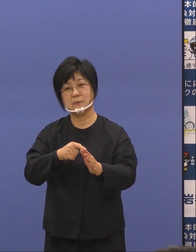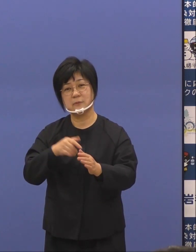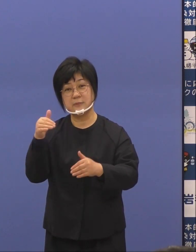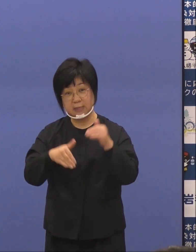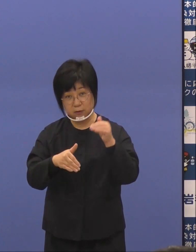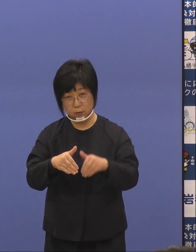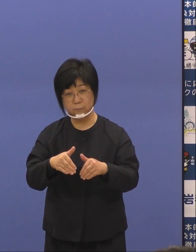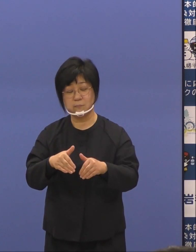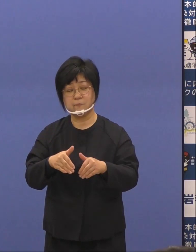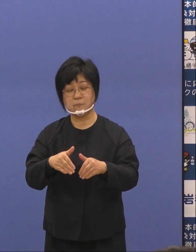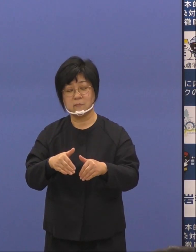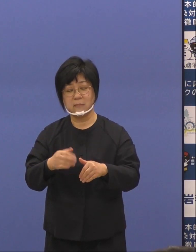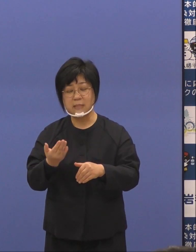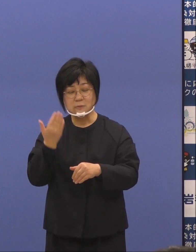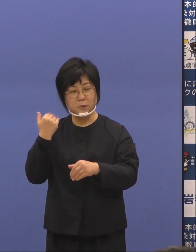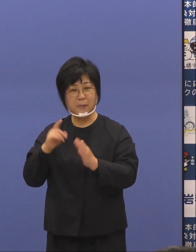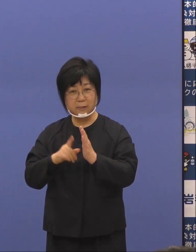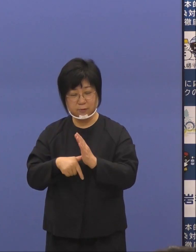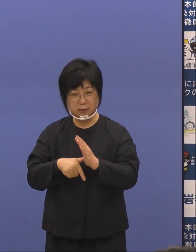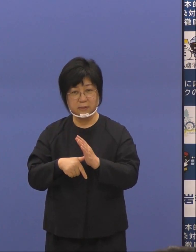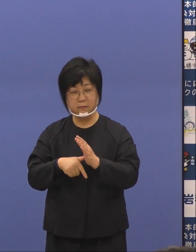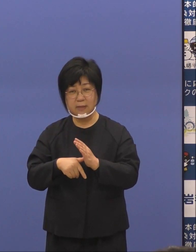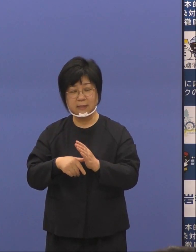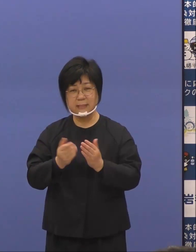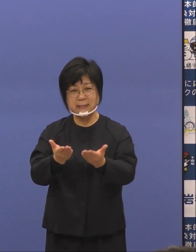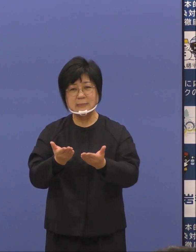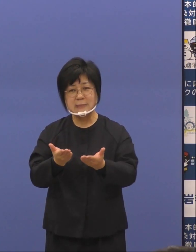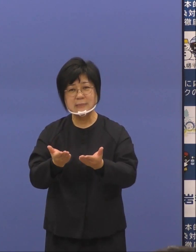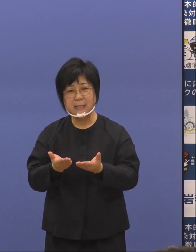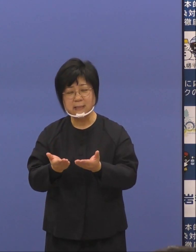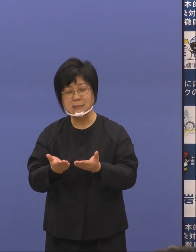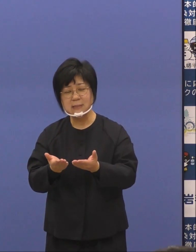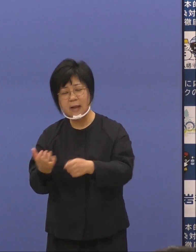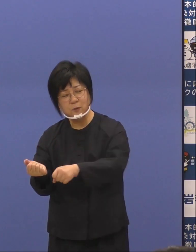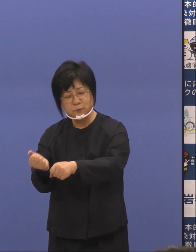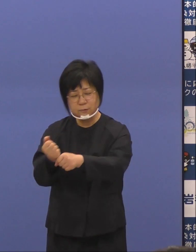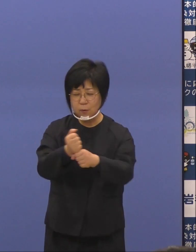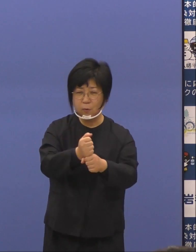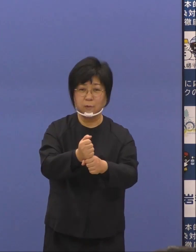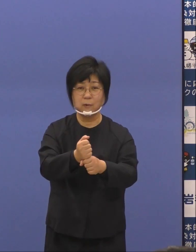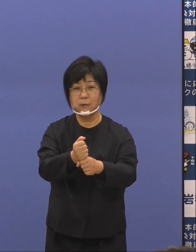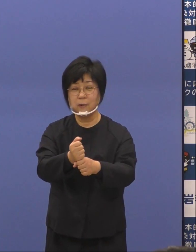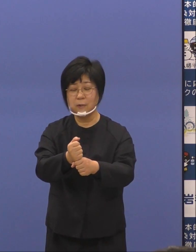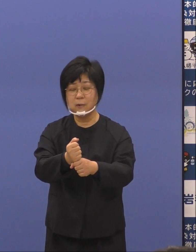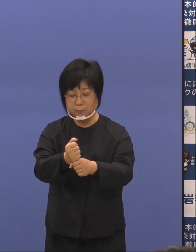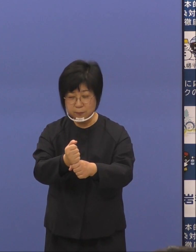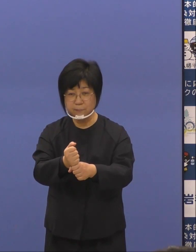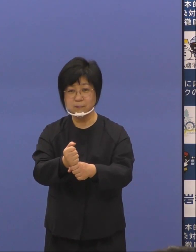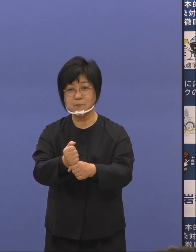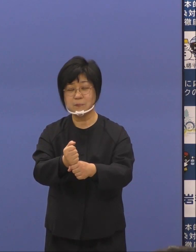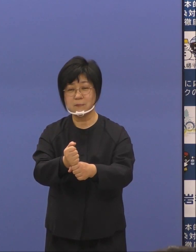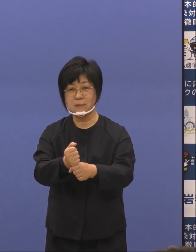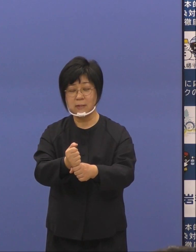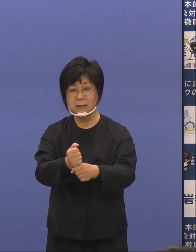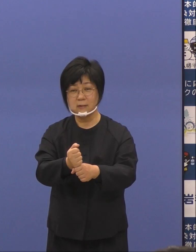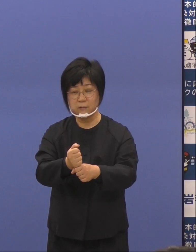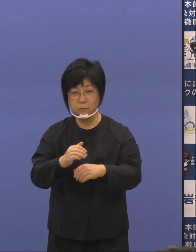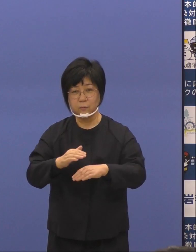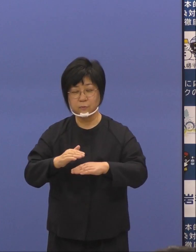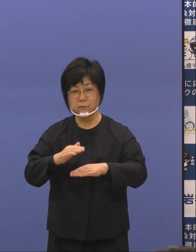岩手の復興東日本大震災からの復興をこういうふうに進めていくんだということを選挙戦を通じ